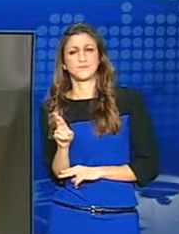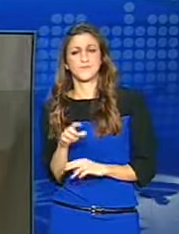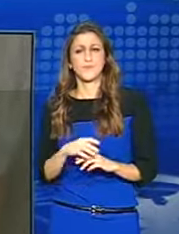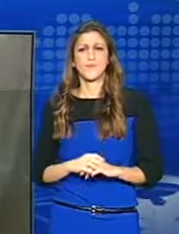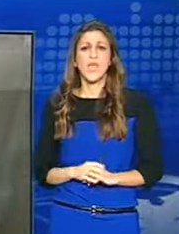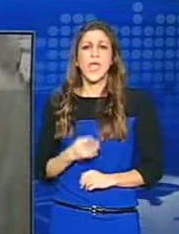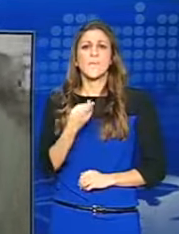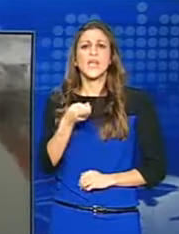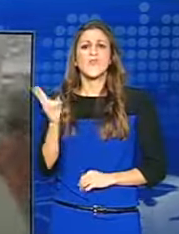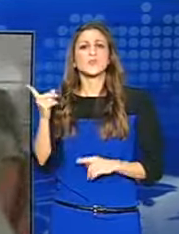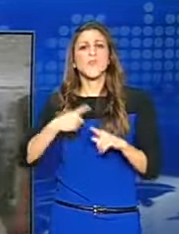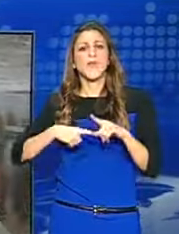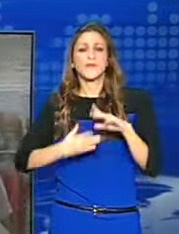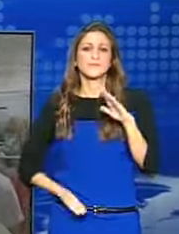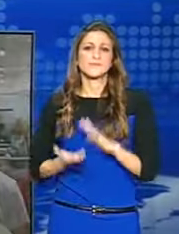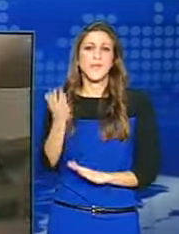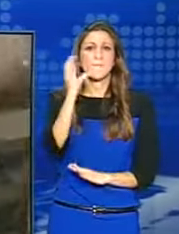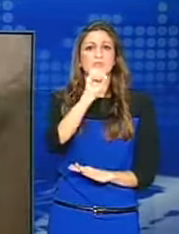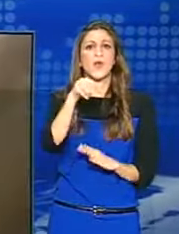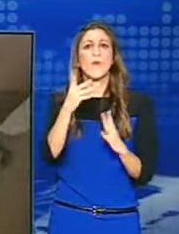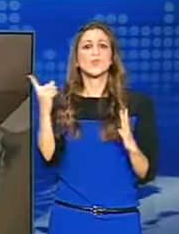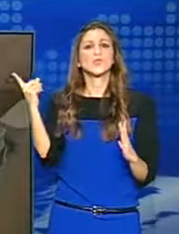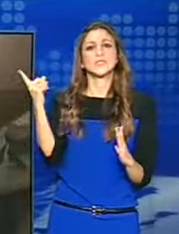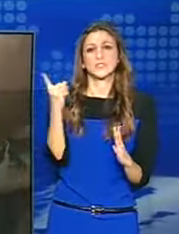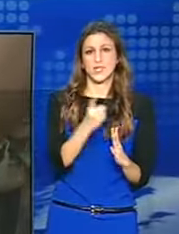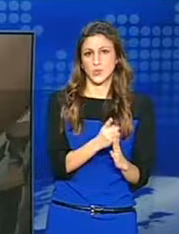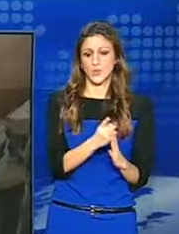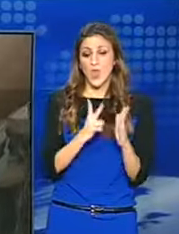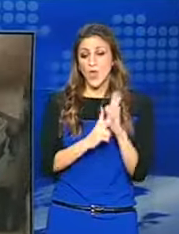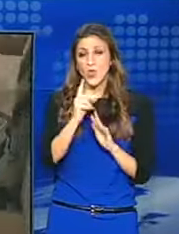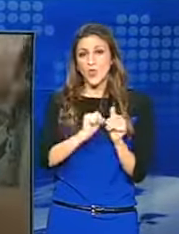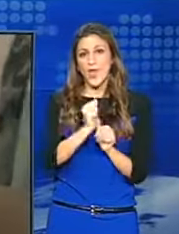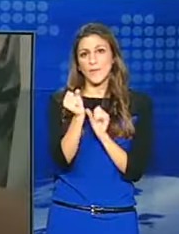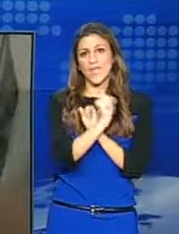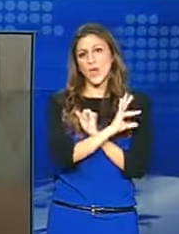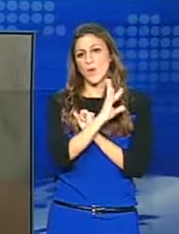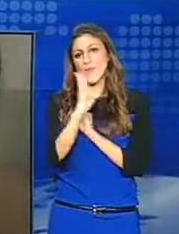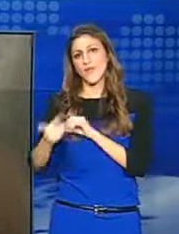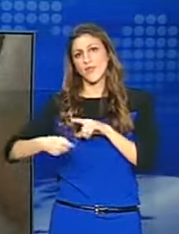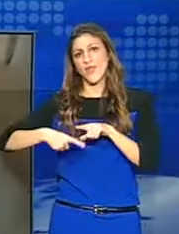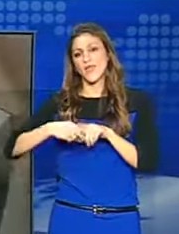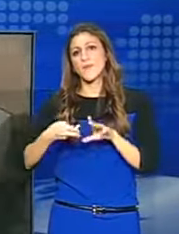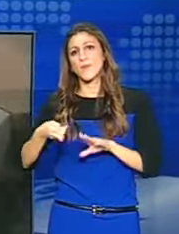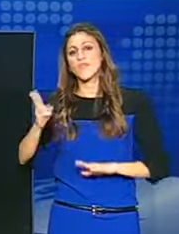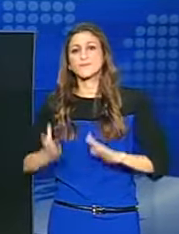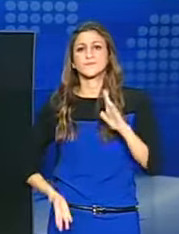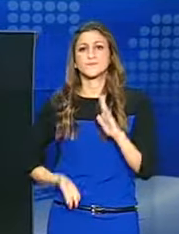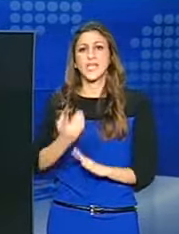κατέγραψε ο πληθωρισμός το δεκ σε ετήσια βάση στο δεκάμηνο ιανουαρίου δεκεμβρίου ο πληθωρισμός αυξήθηκε κατά